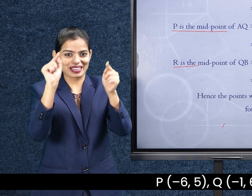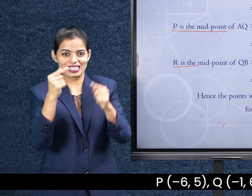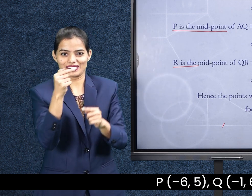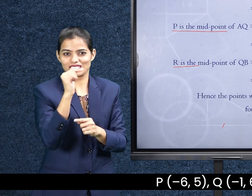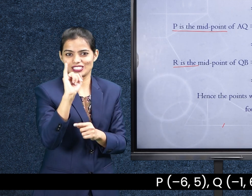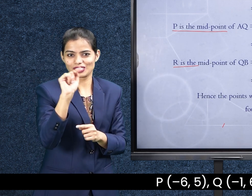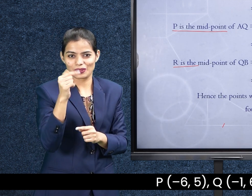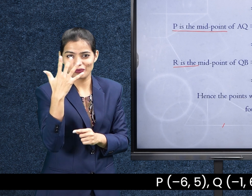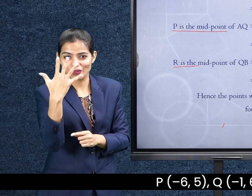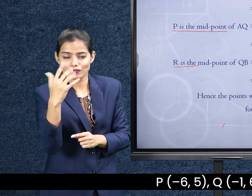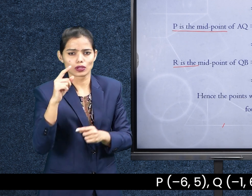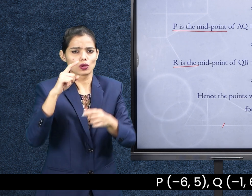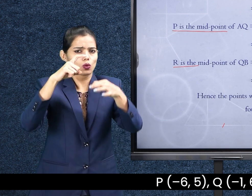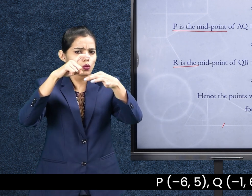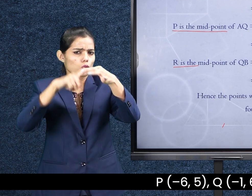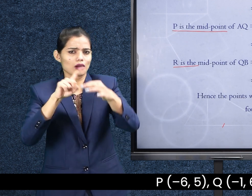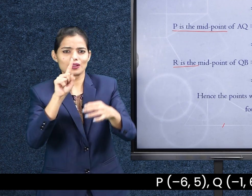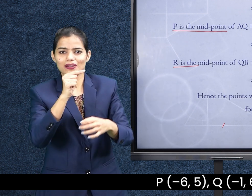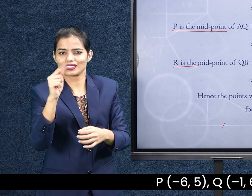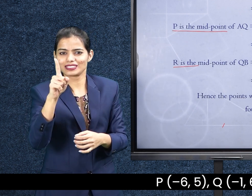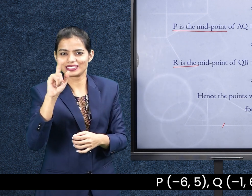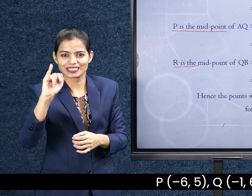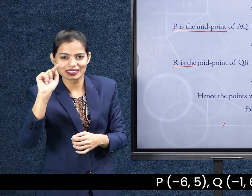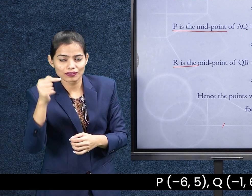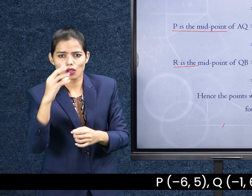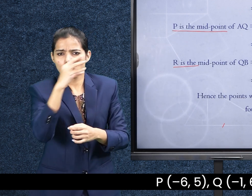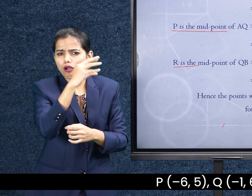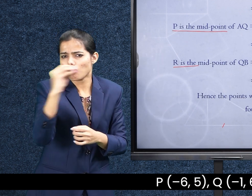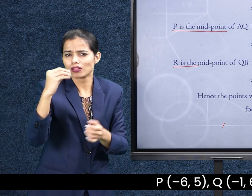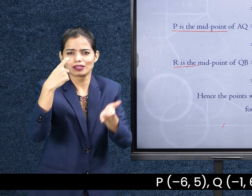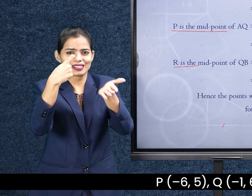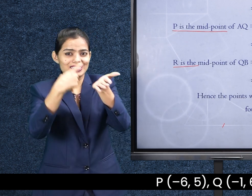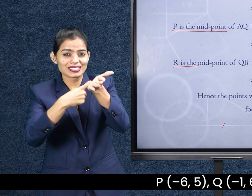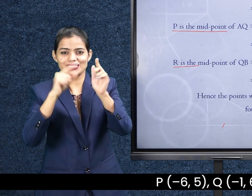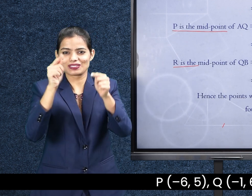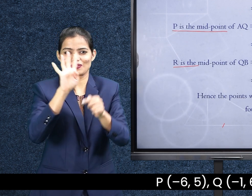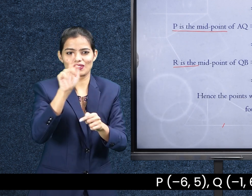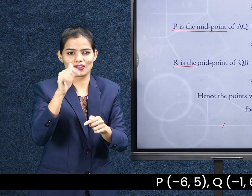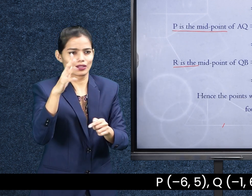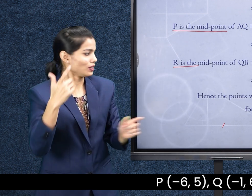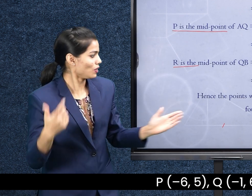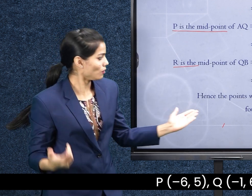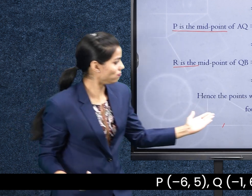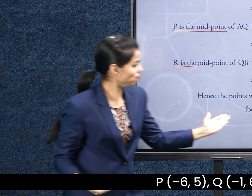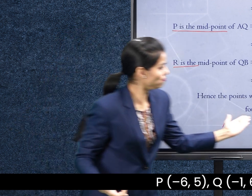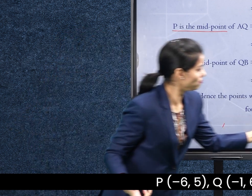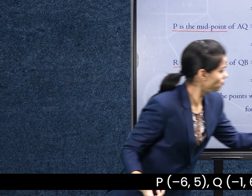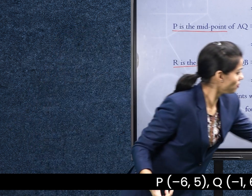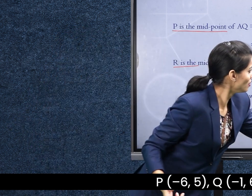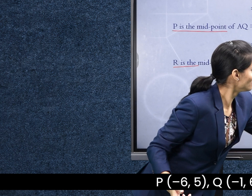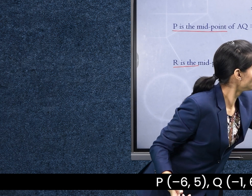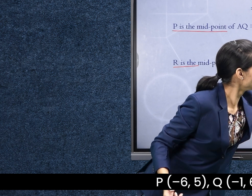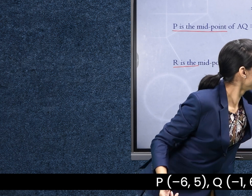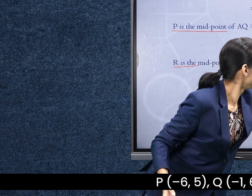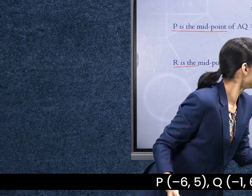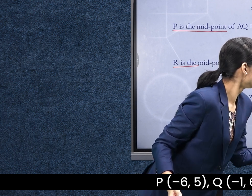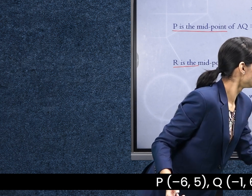5, Q of -1, 6 ಮತ್ತು R of 4, 7.